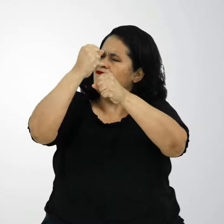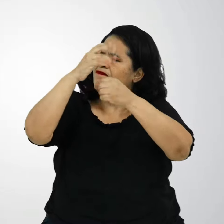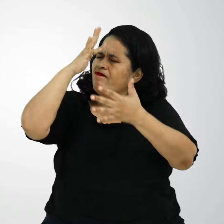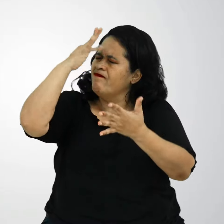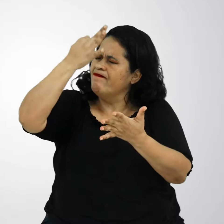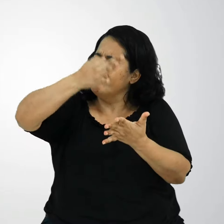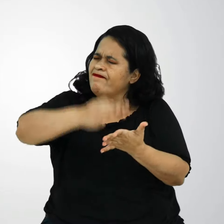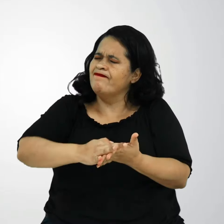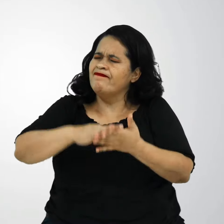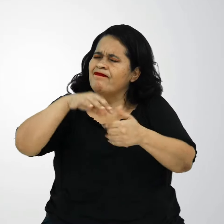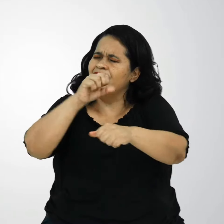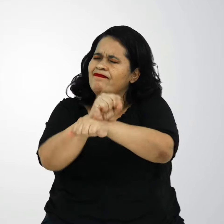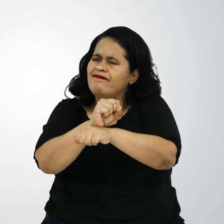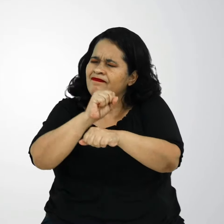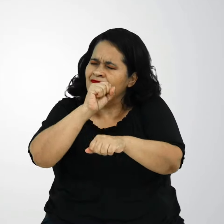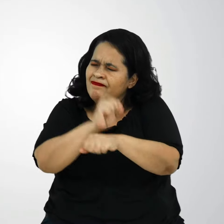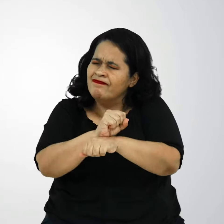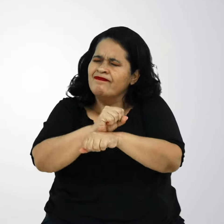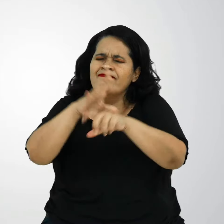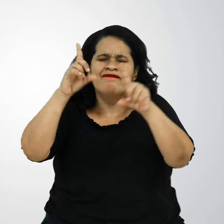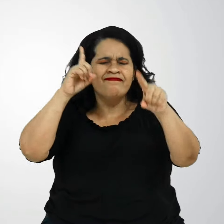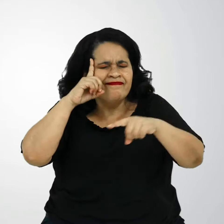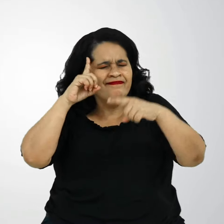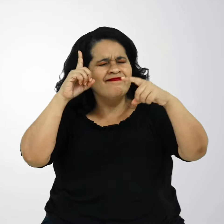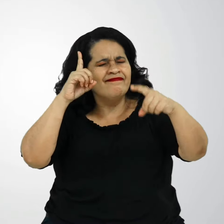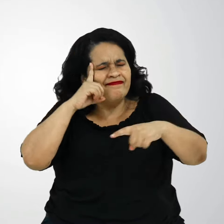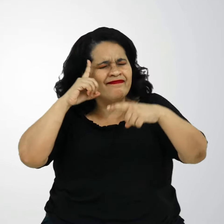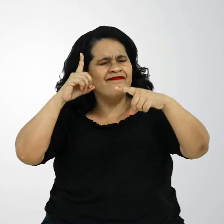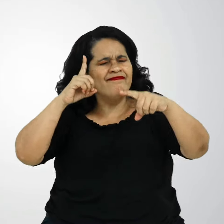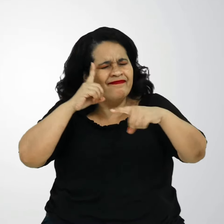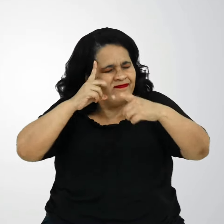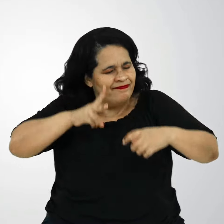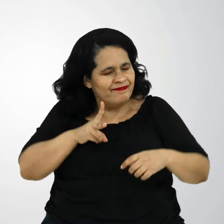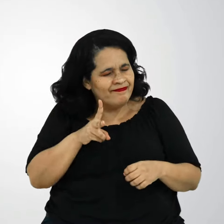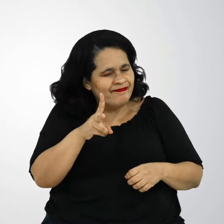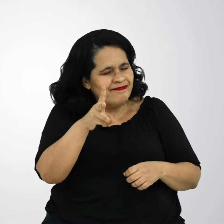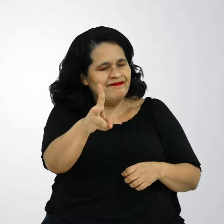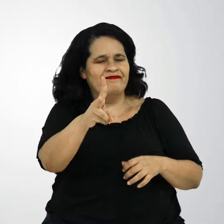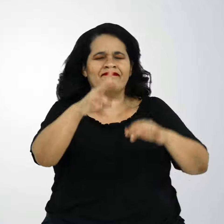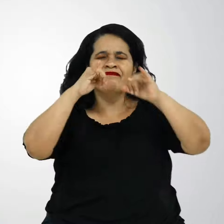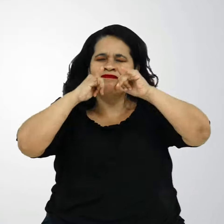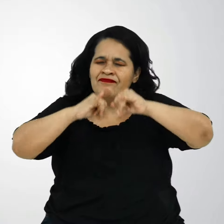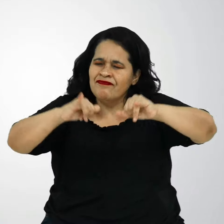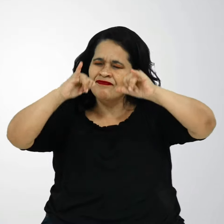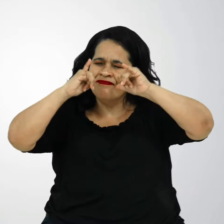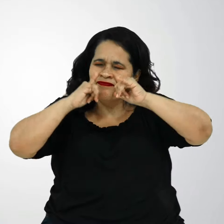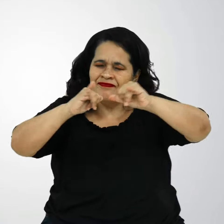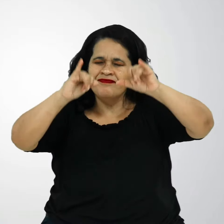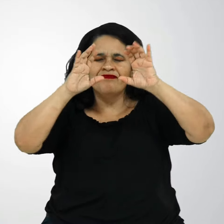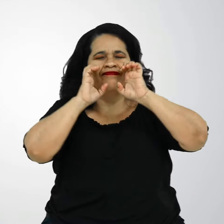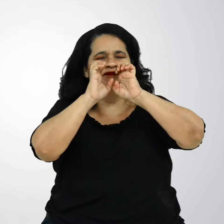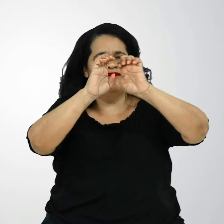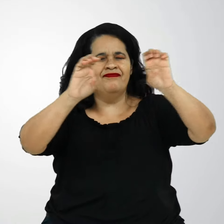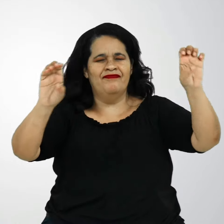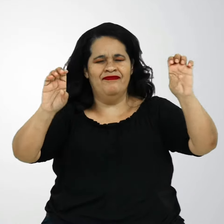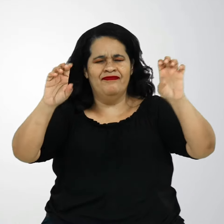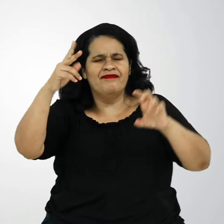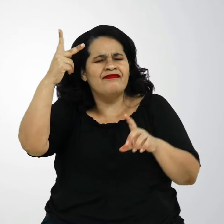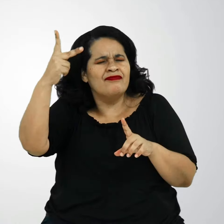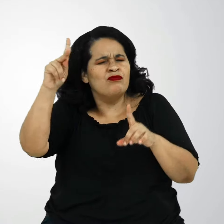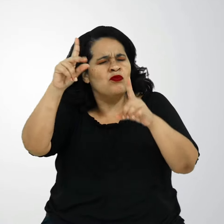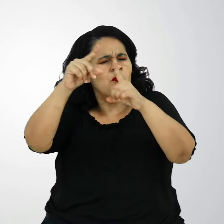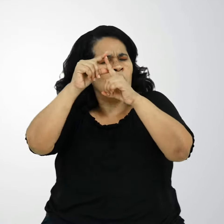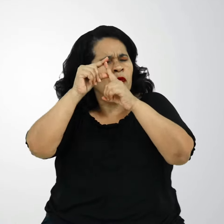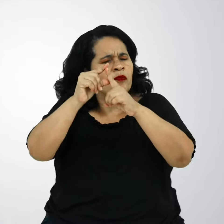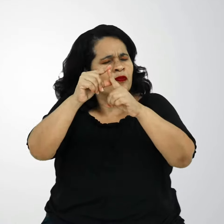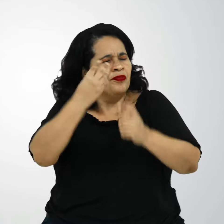dê esperança, nos dê convicção cada dia mais de continuarmos a divulgar o Teu Santo Evangelho e que a Tua palavra seja